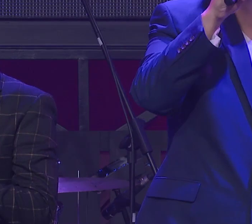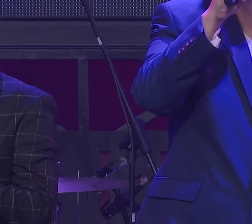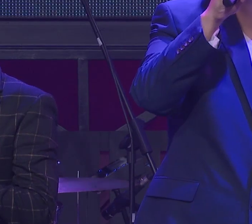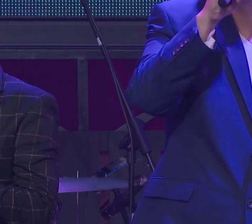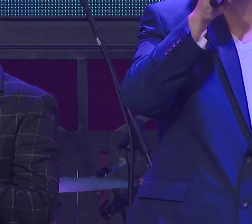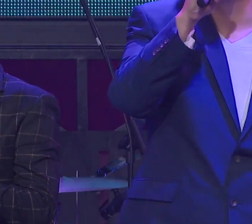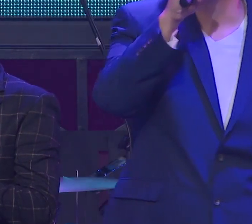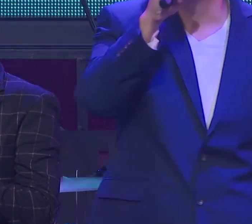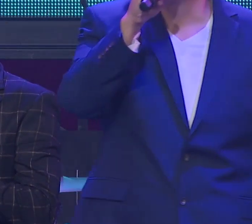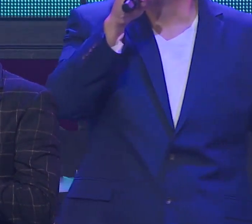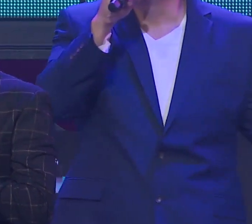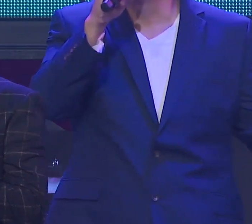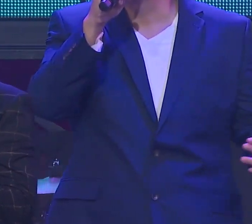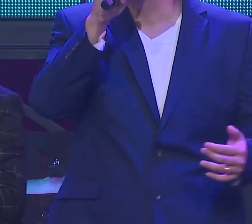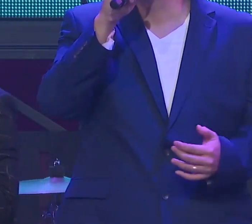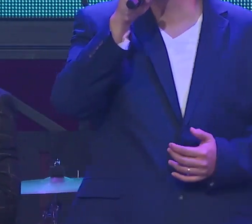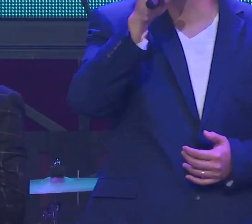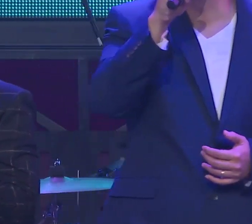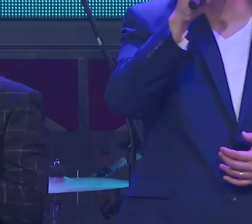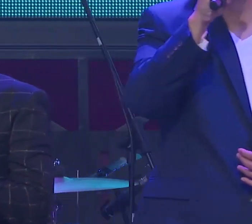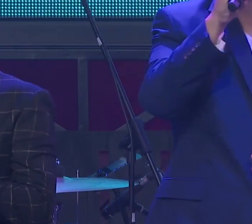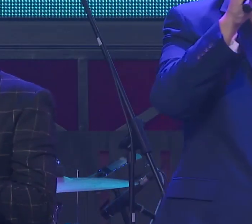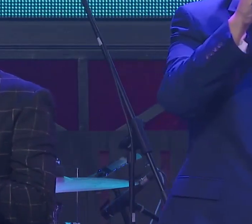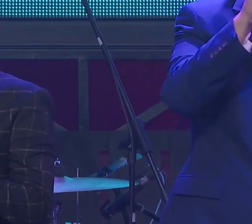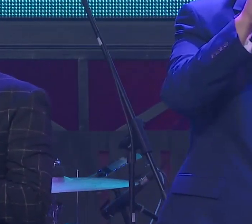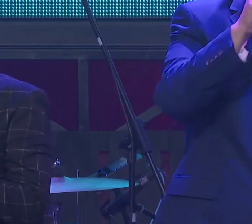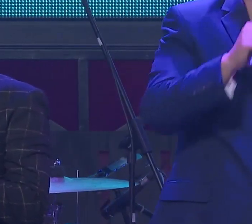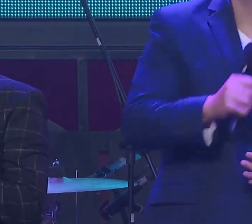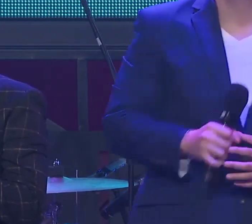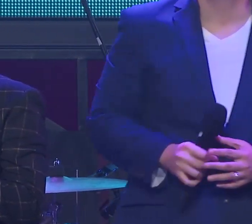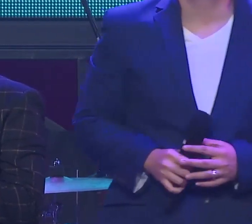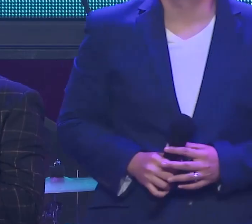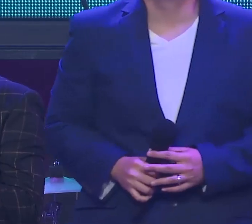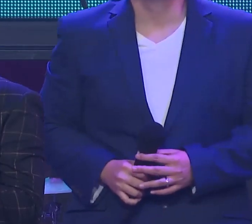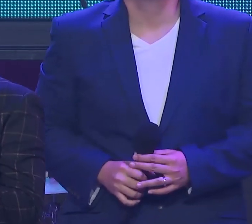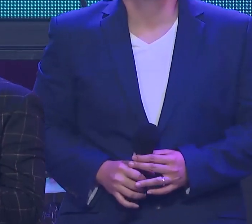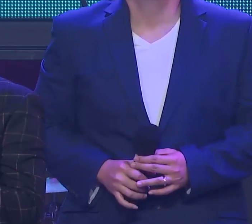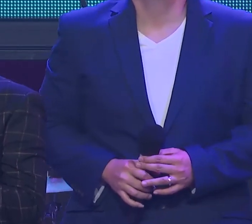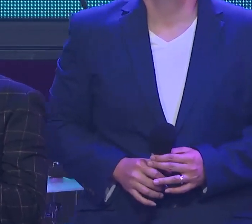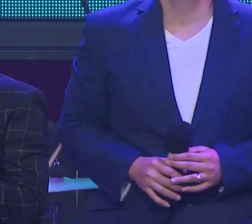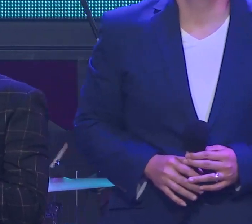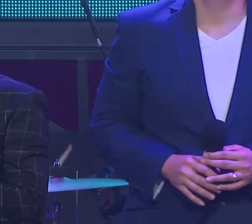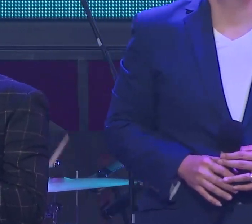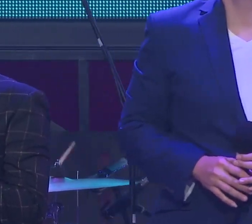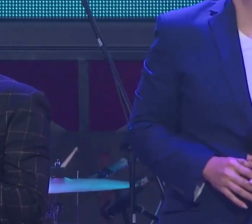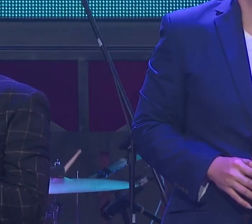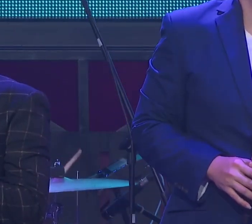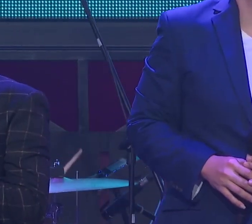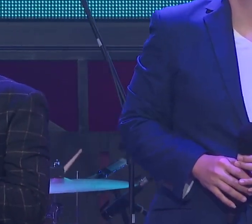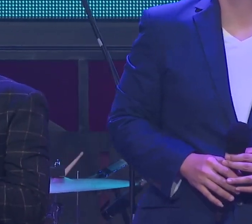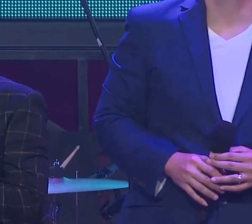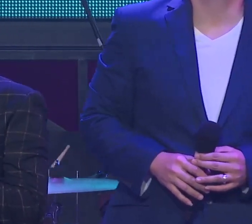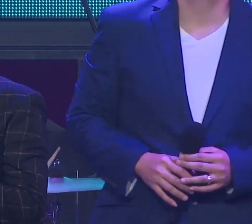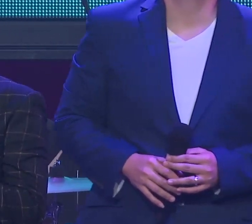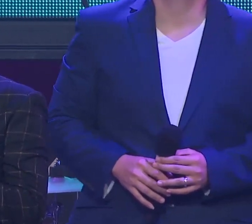Haleluya, haleluya, haleluya. Sungguh Engkau Allah Immanuel. Engkau Allah yang beserta